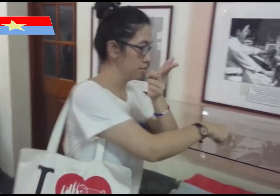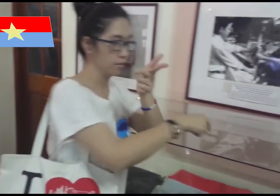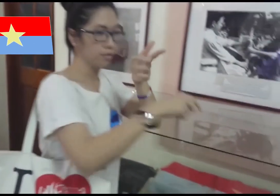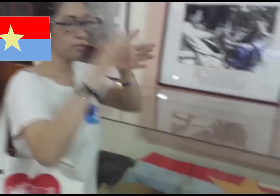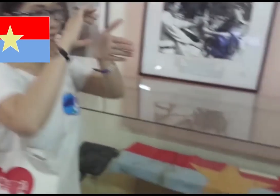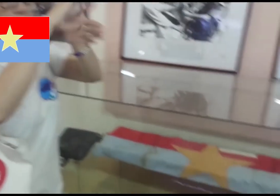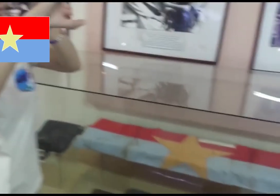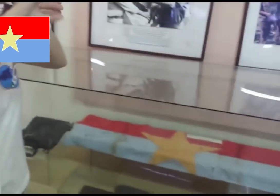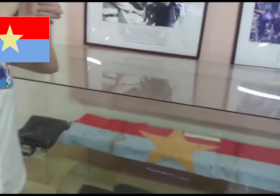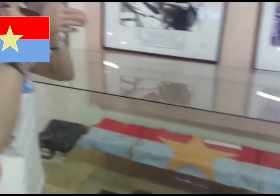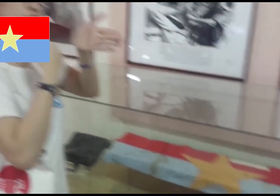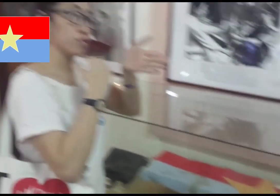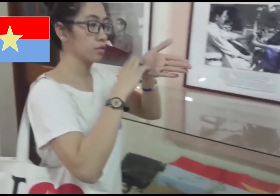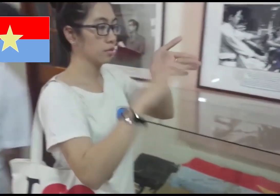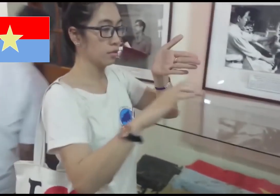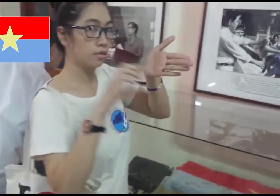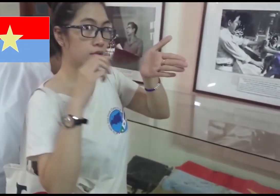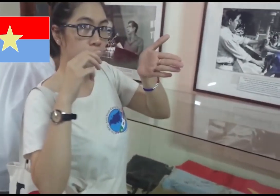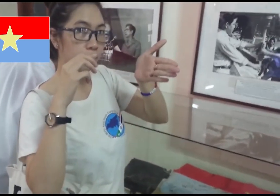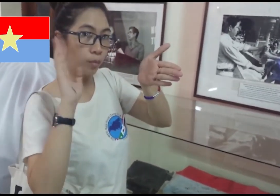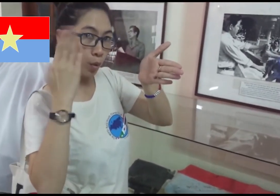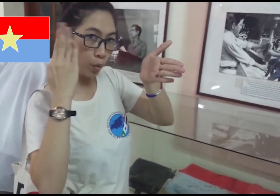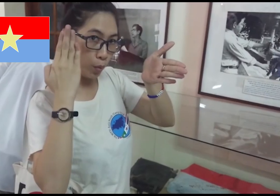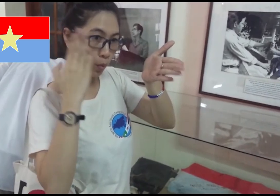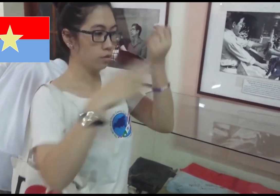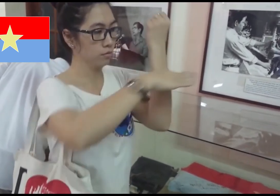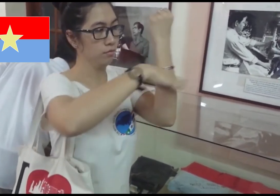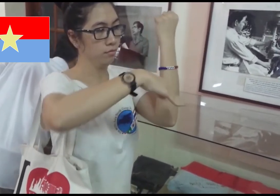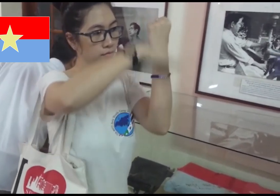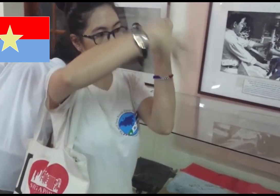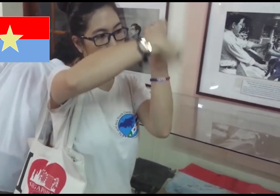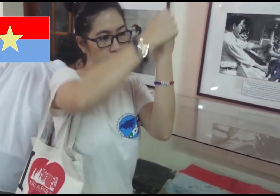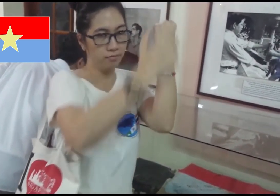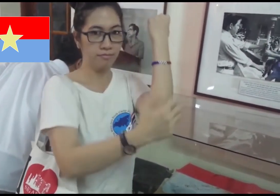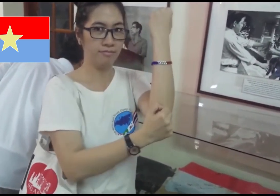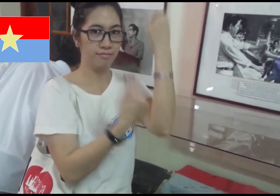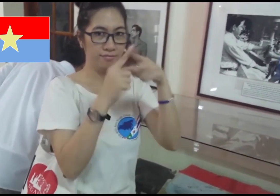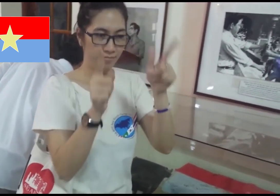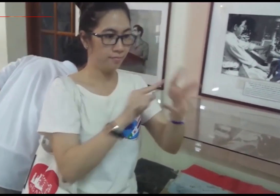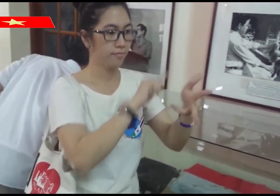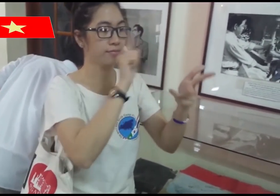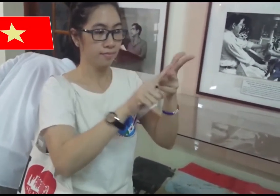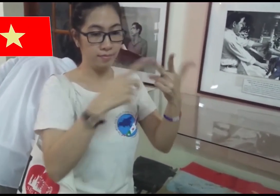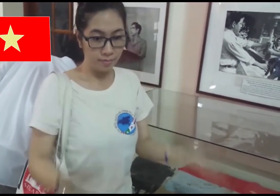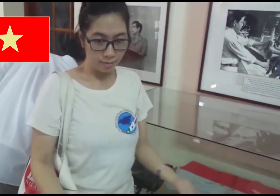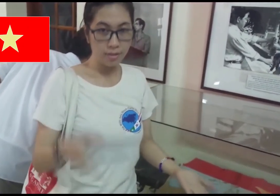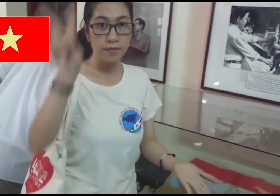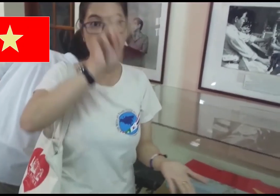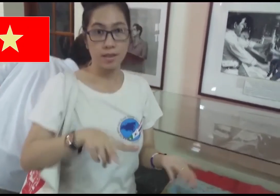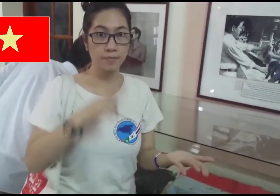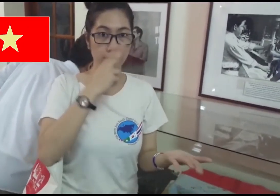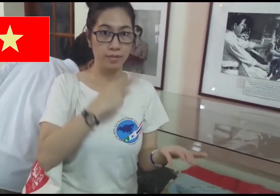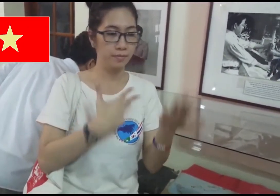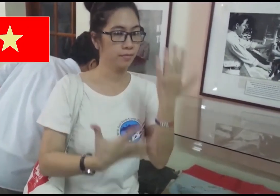Die zweite liegt hier in der Vitrine. Oben rot, unten blau mit einem Stern. Die dritte ist die, die wir